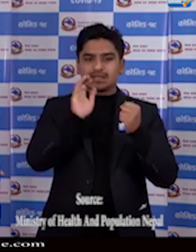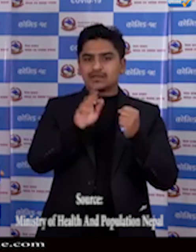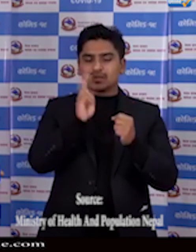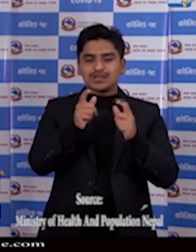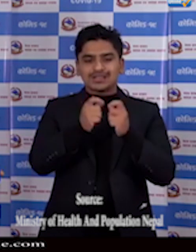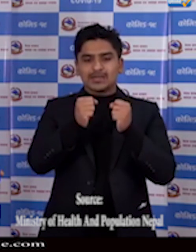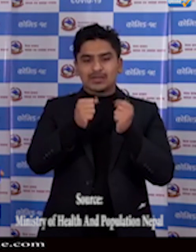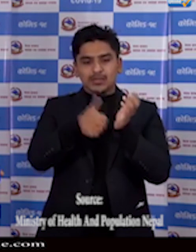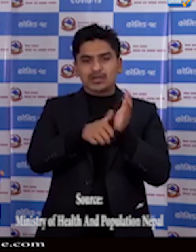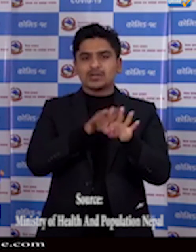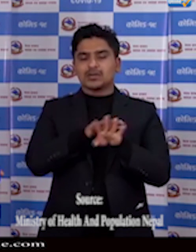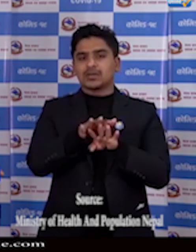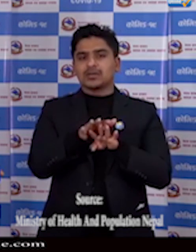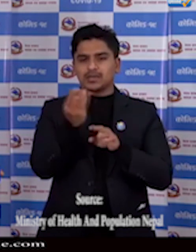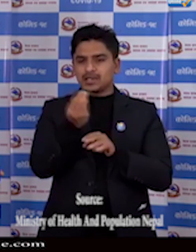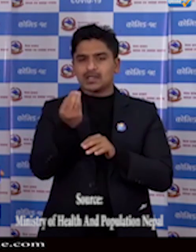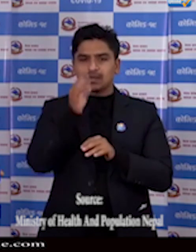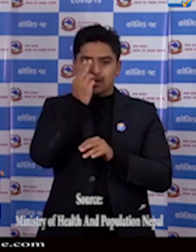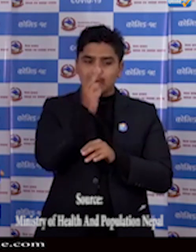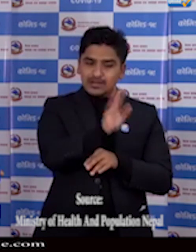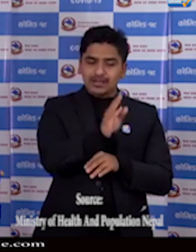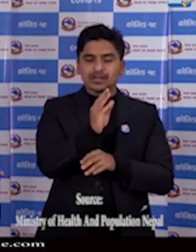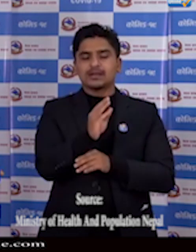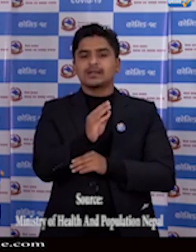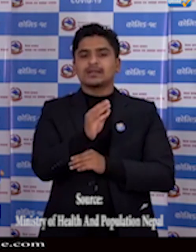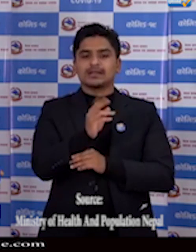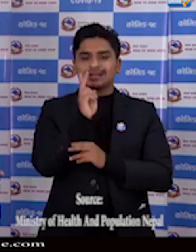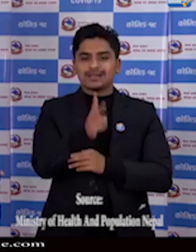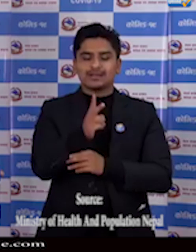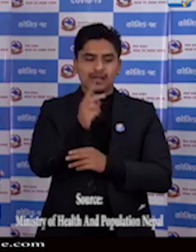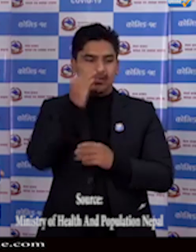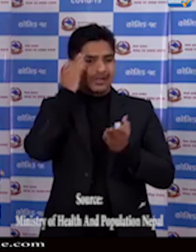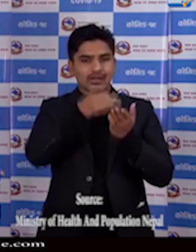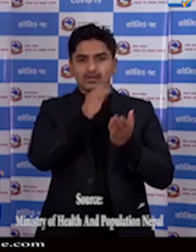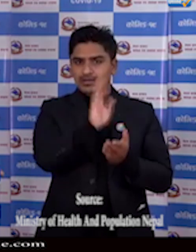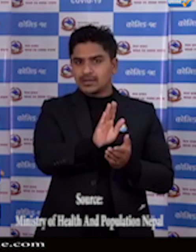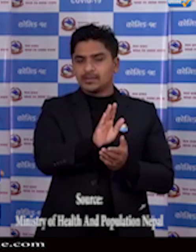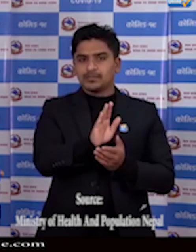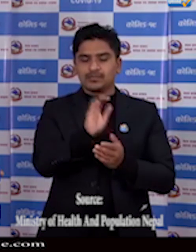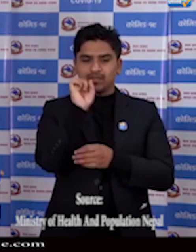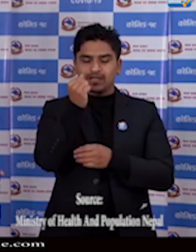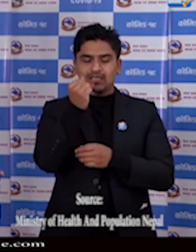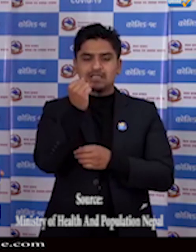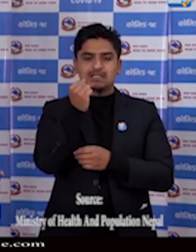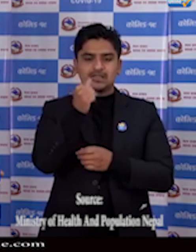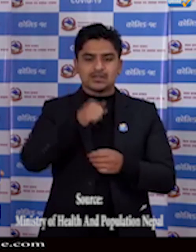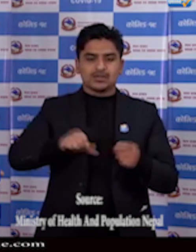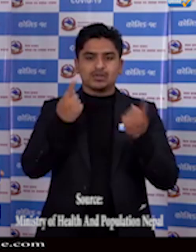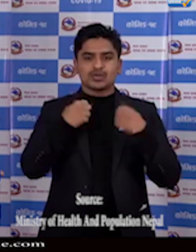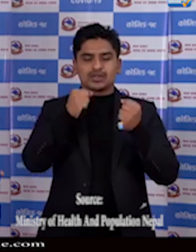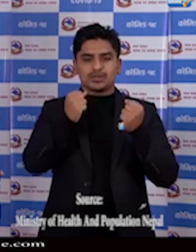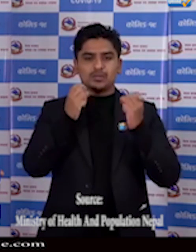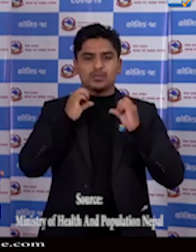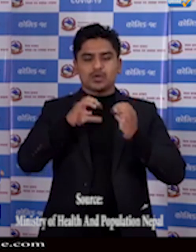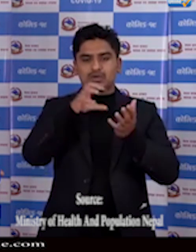क्षमतामा परीक्षणहरू केहीमा भएका पनि छैनन्। त्यसतर्फ हाम्रो ध्यान गएको छ, हाम्रो राष्ट्रिय जनस्वास्थ्य